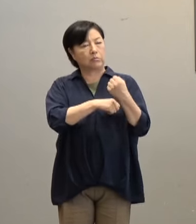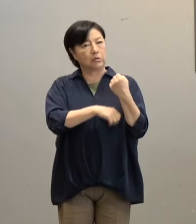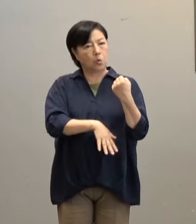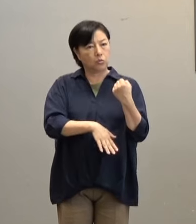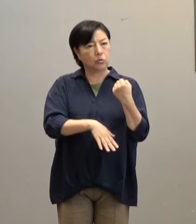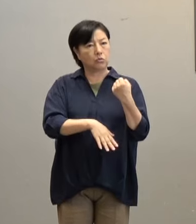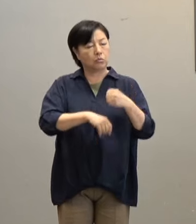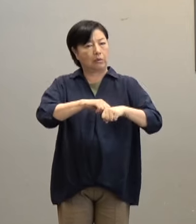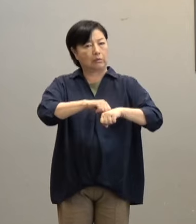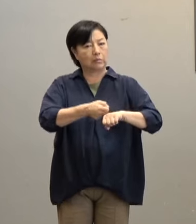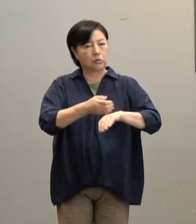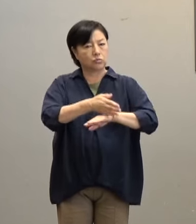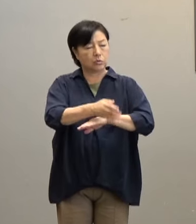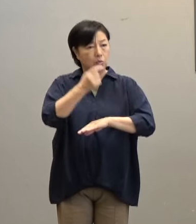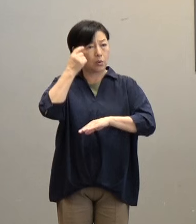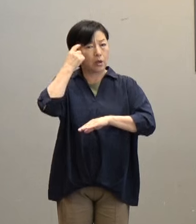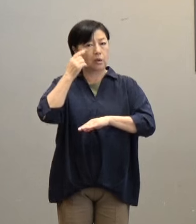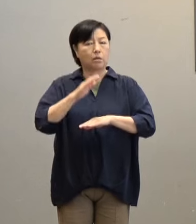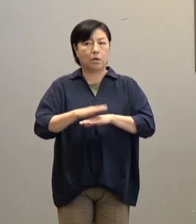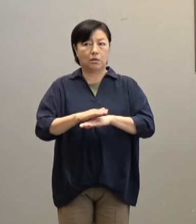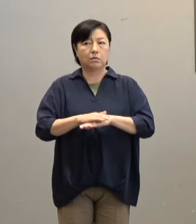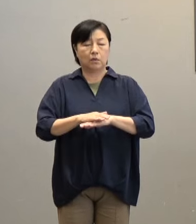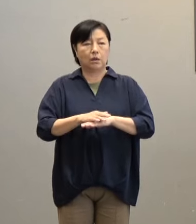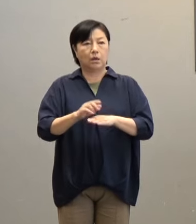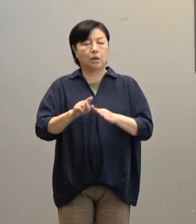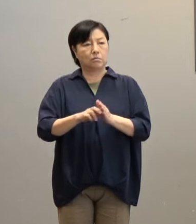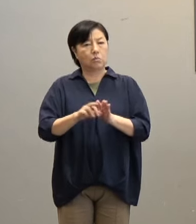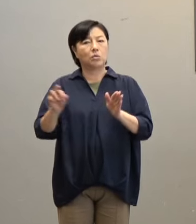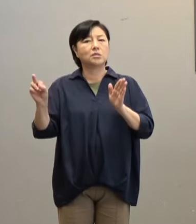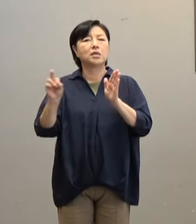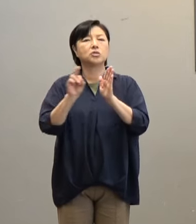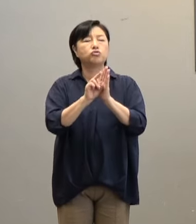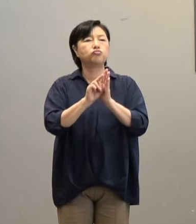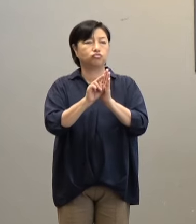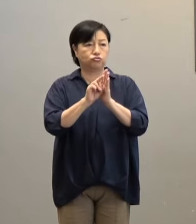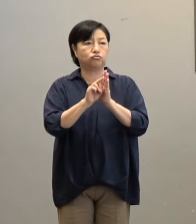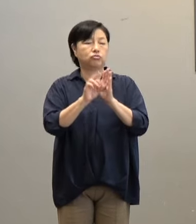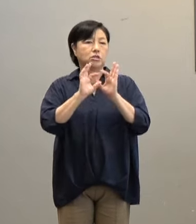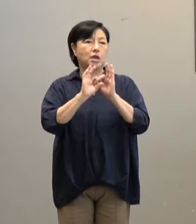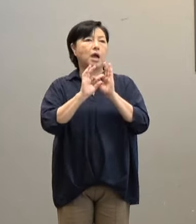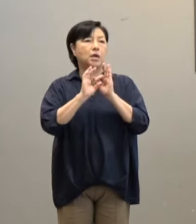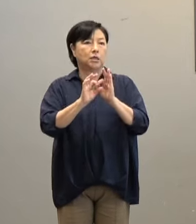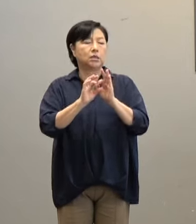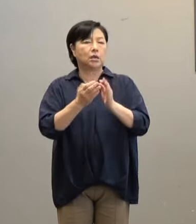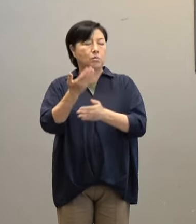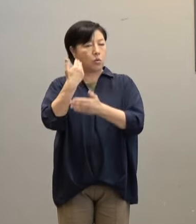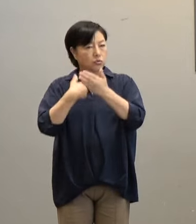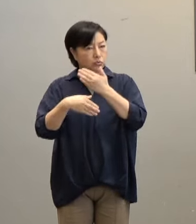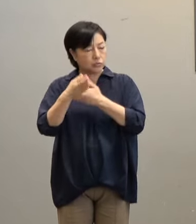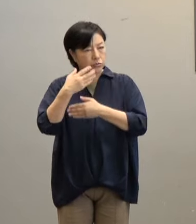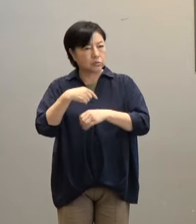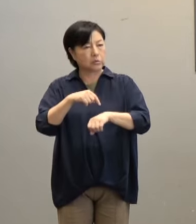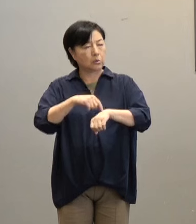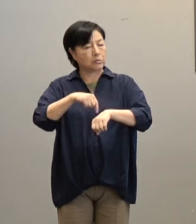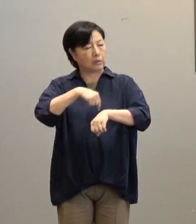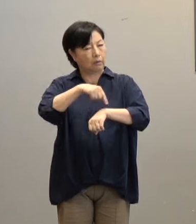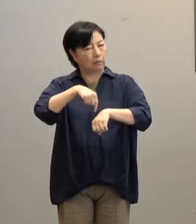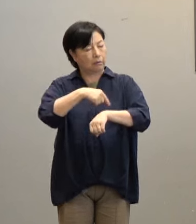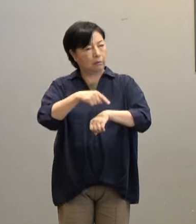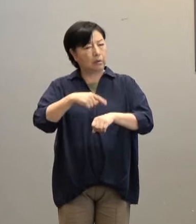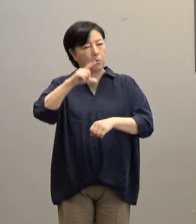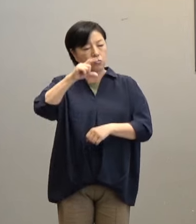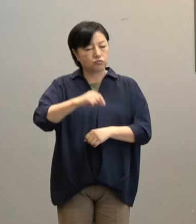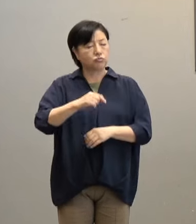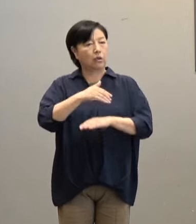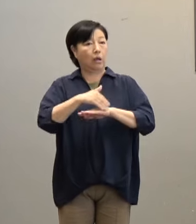ぎるのではないかという考えもありまして、まあ、セシウムに関しては半減期もかなり、時間が経ってきているので、そのあたりの考えについ